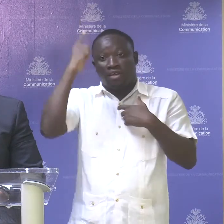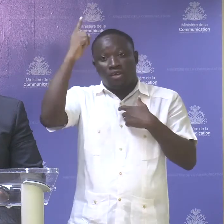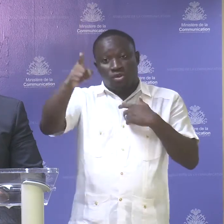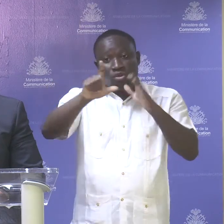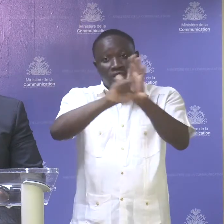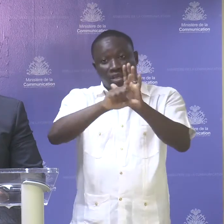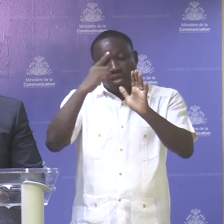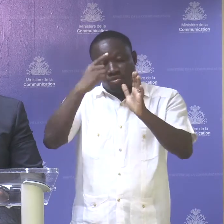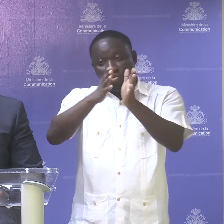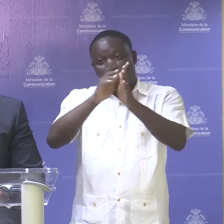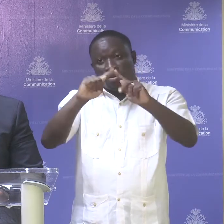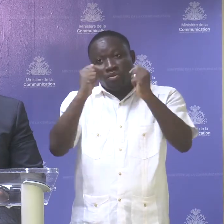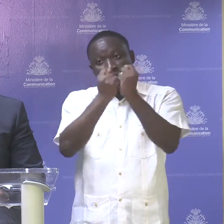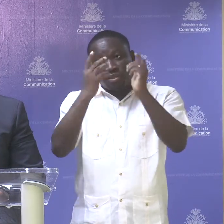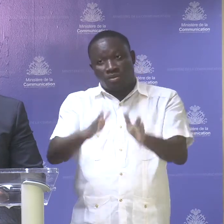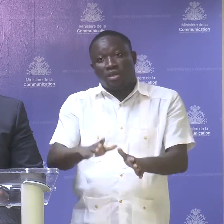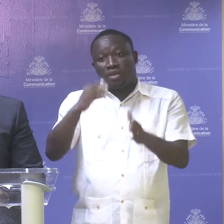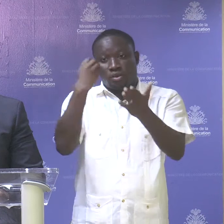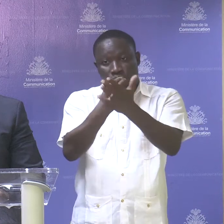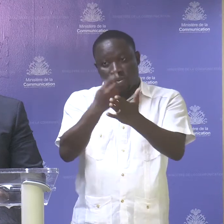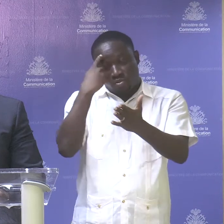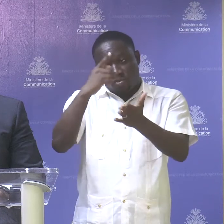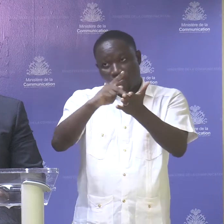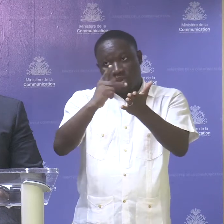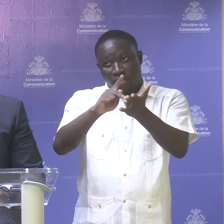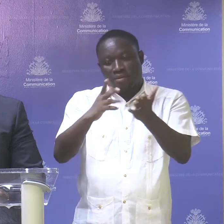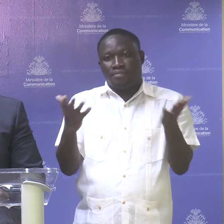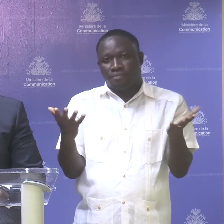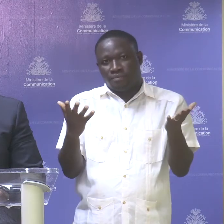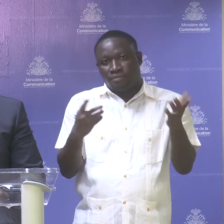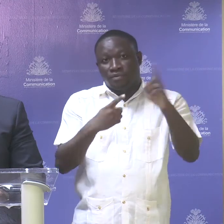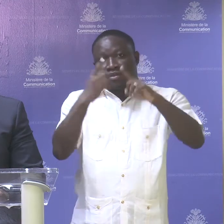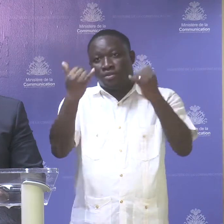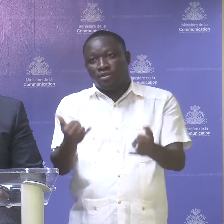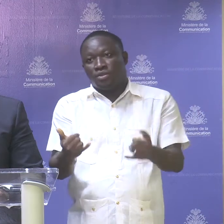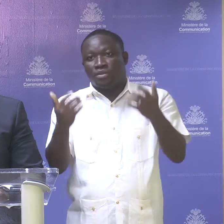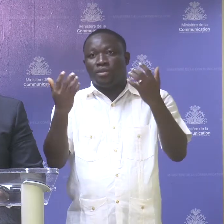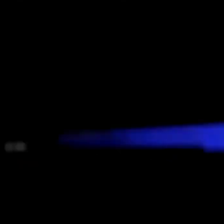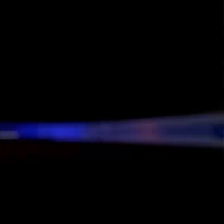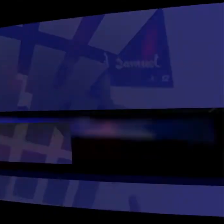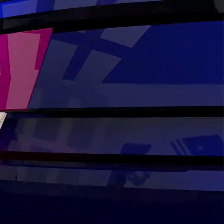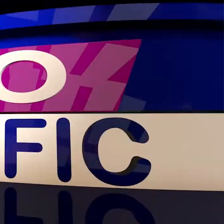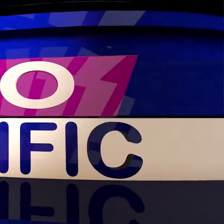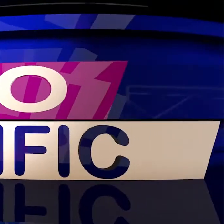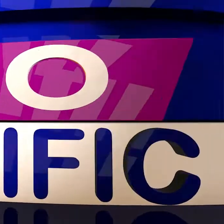pour demander aux citoyens un good pour service là-bas. C'est pour ça, jusqu'à présent, je dis à service non gratuit.